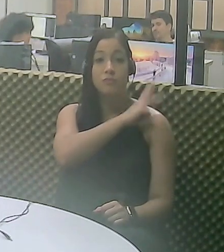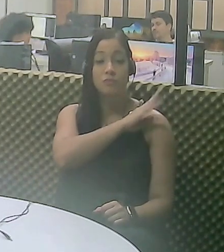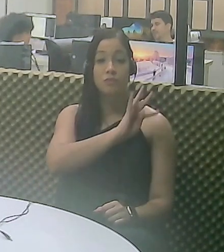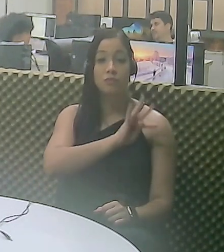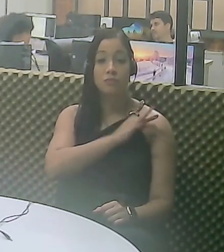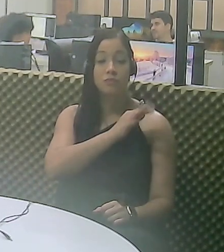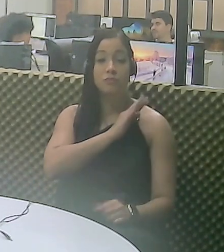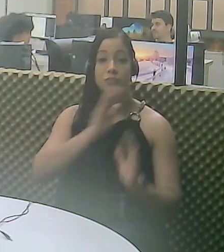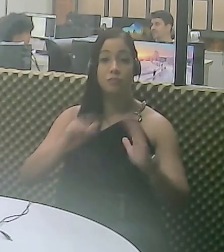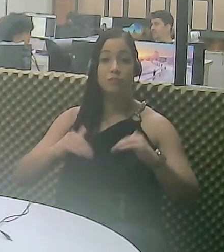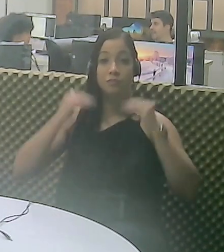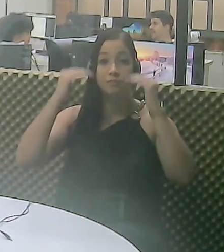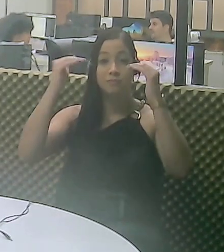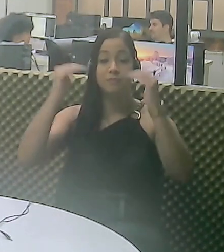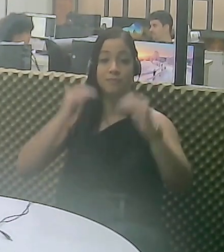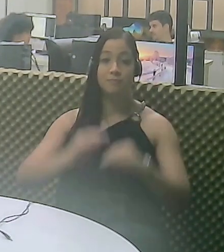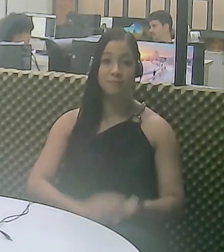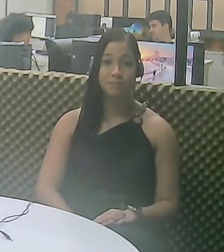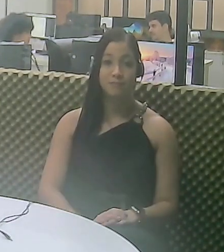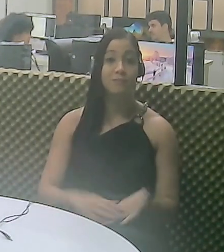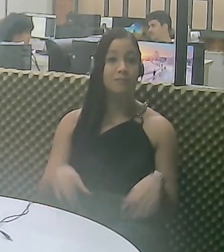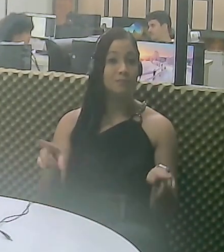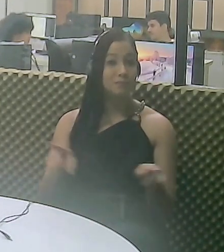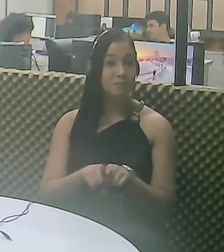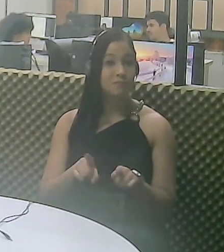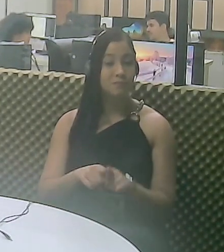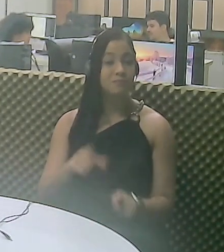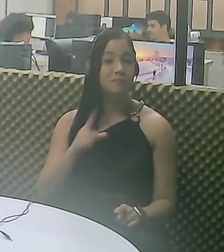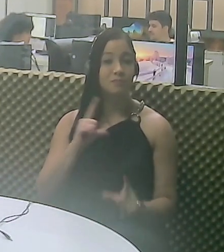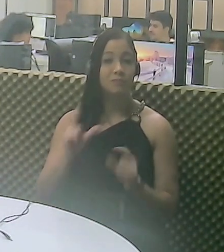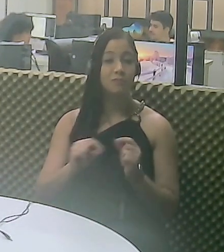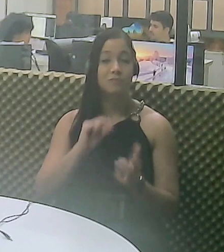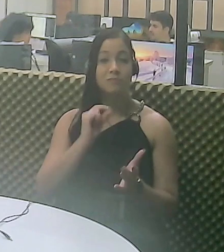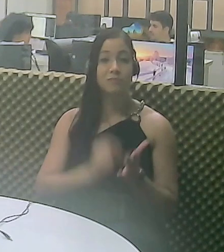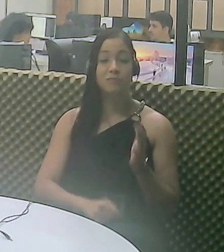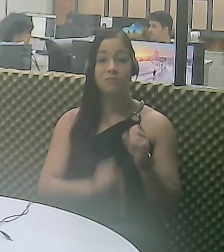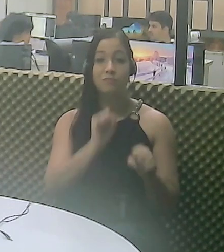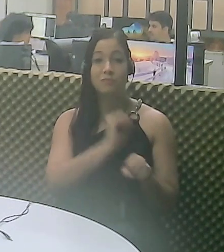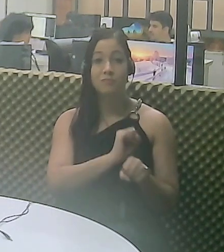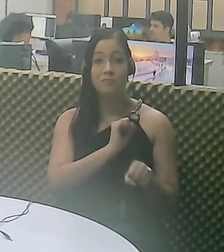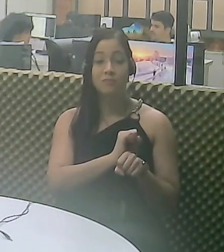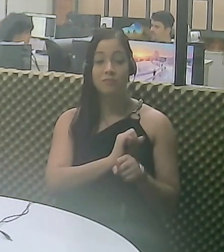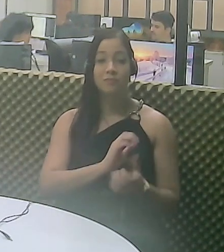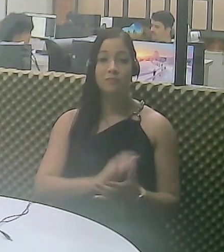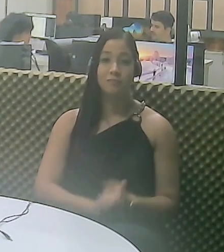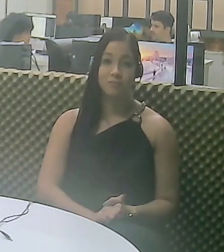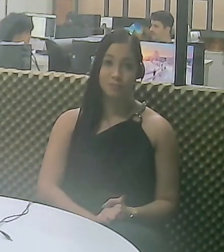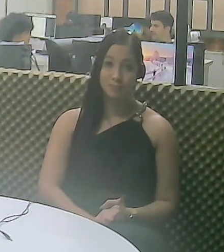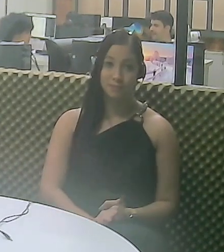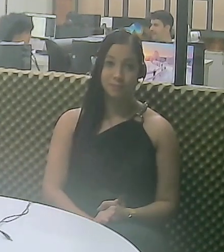médio técnico e superior. Também haverá formação de cadastro de reserva.